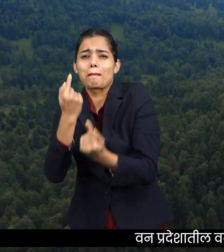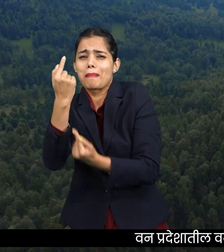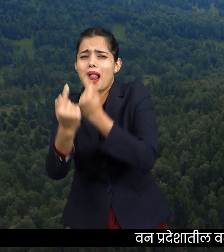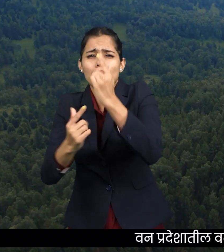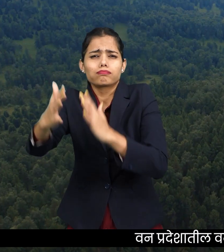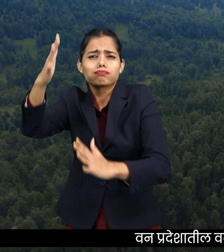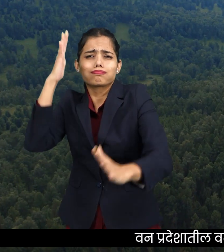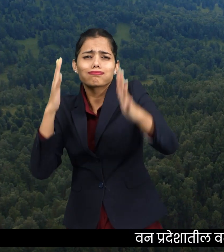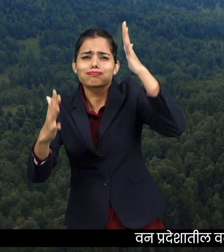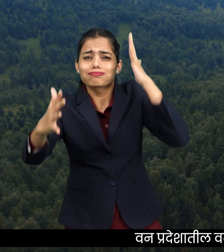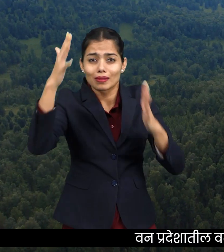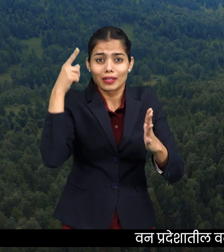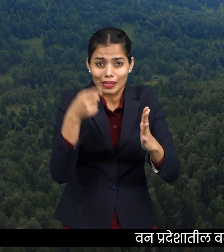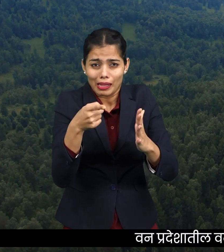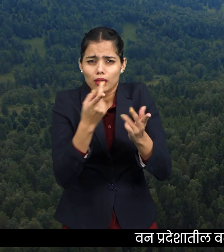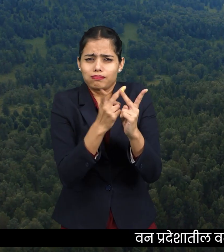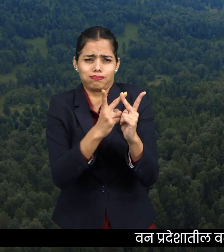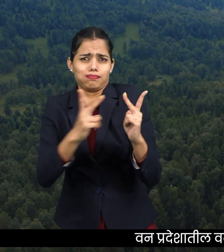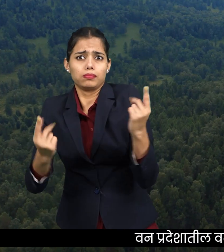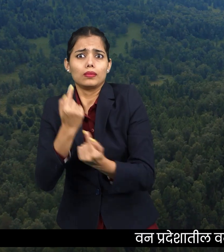वनप्रदेशातील वनस्पतीमधले अनुकूलन.